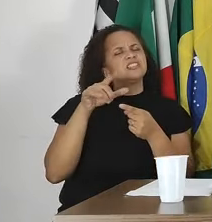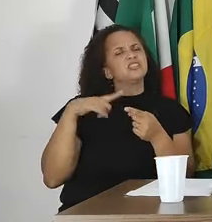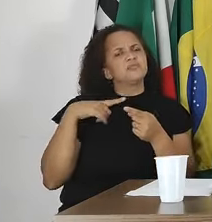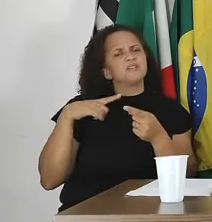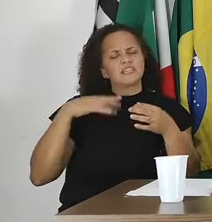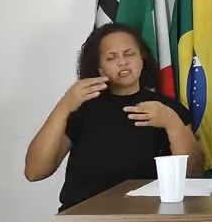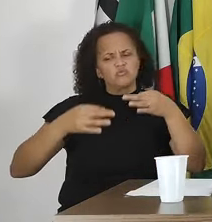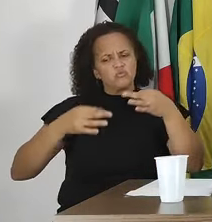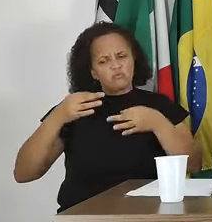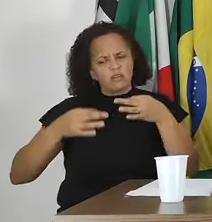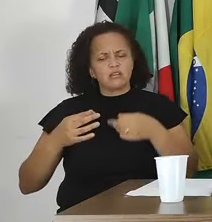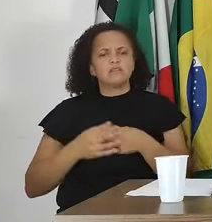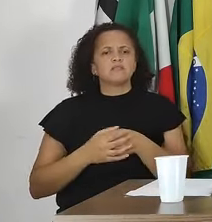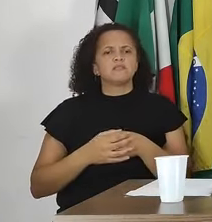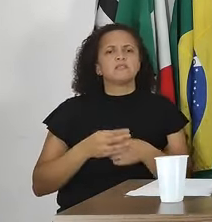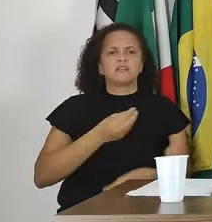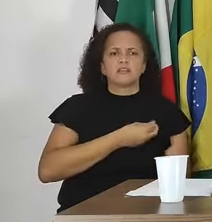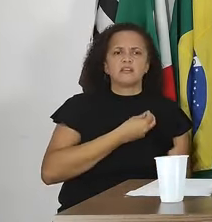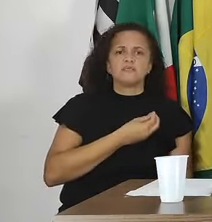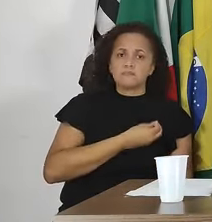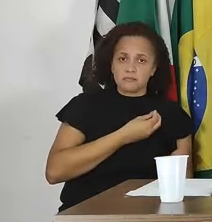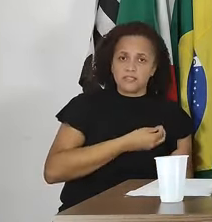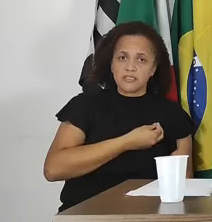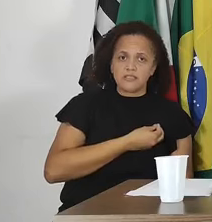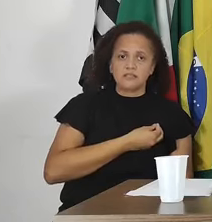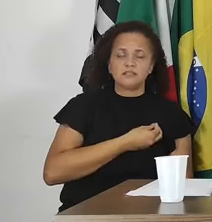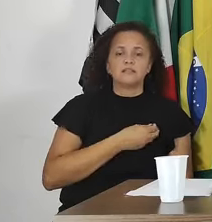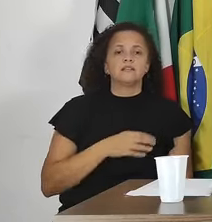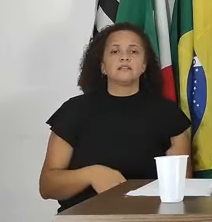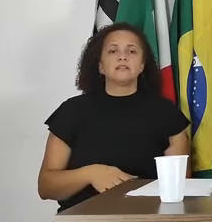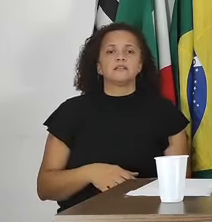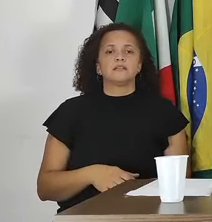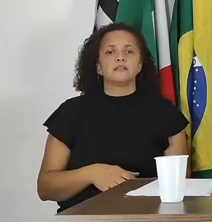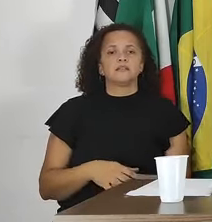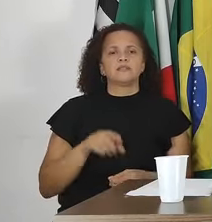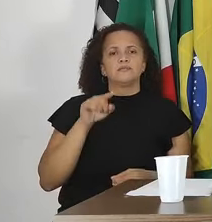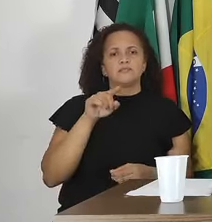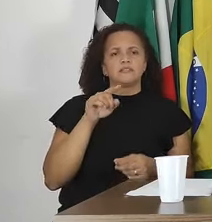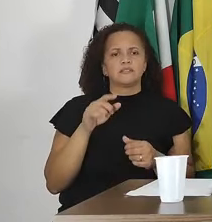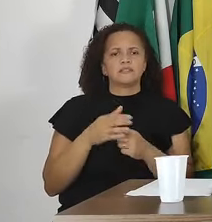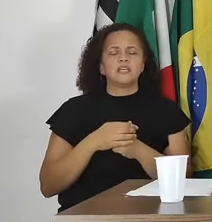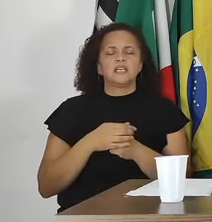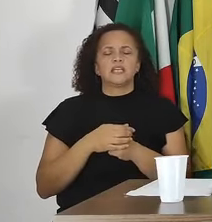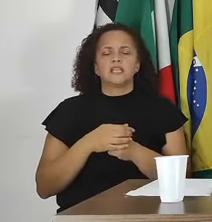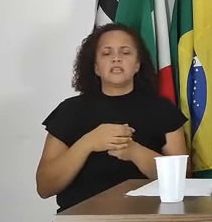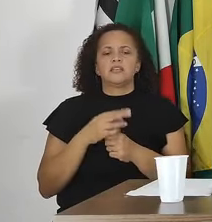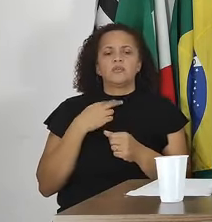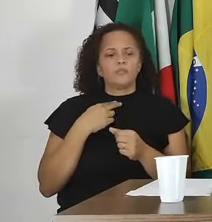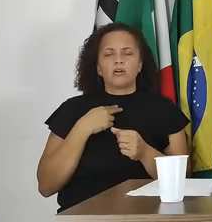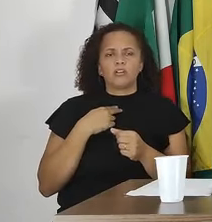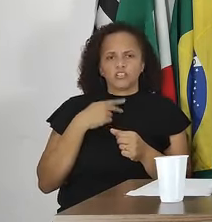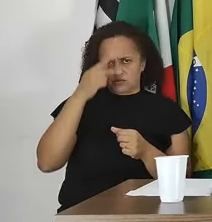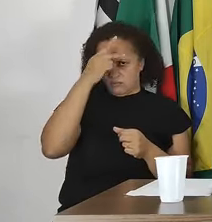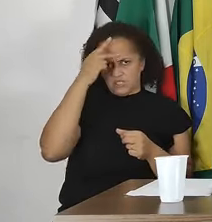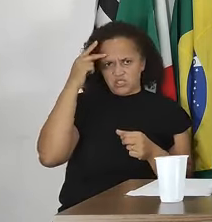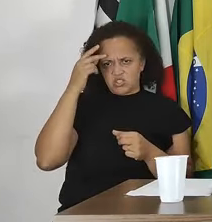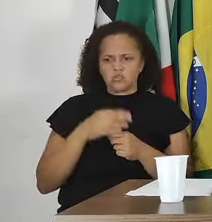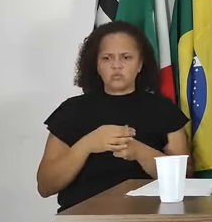vida, pondes na cadeira aos que são de menos estima na igreja. Para